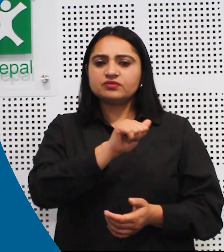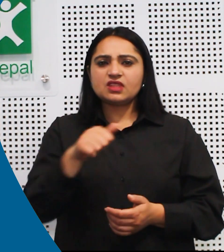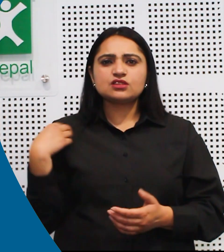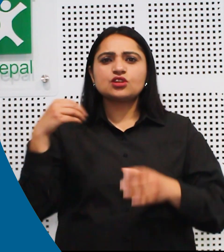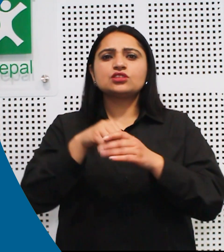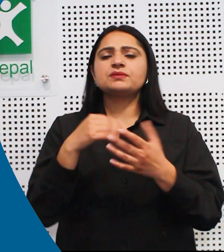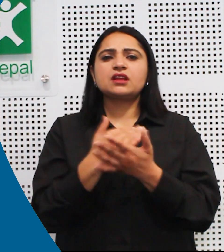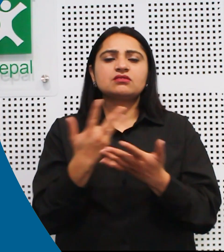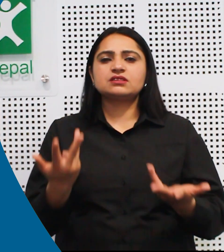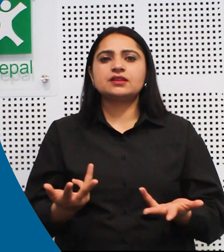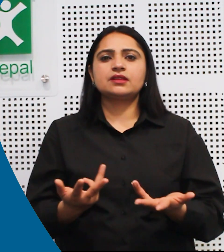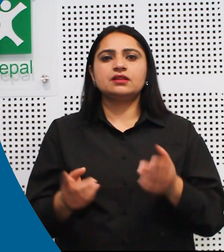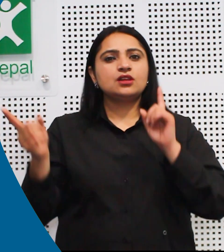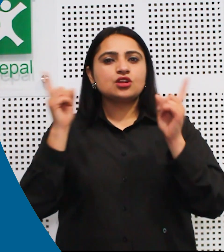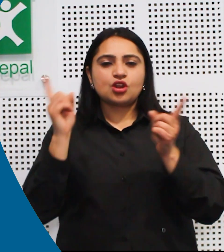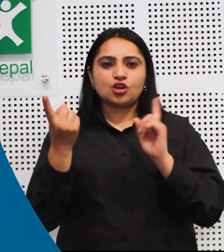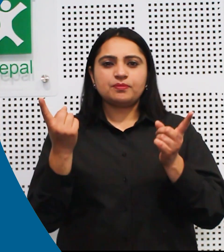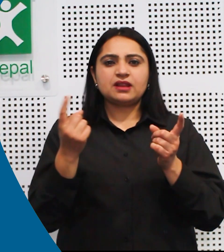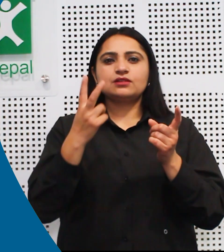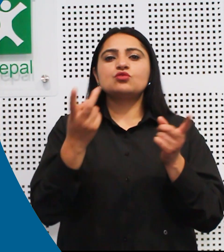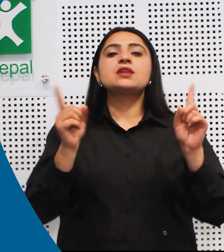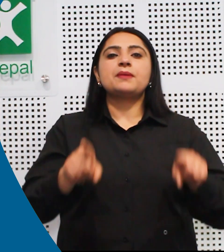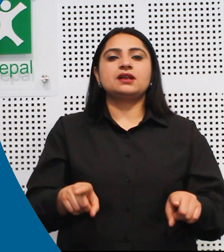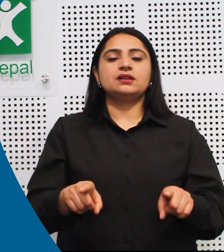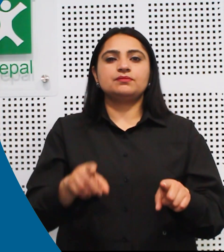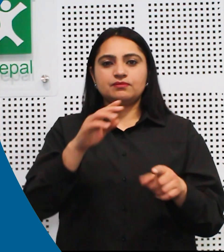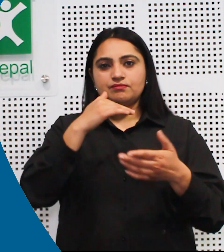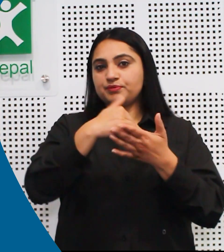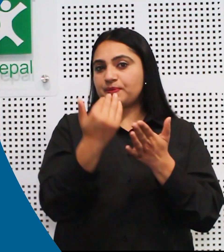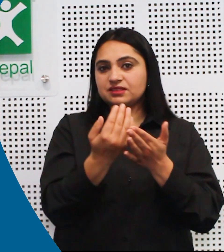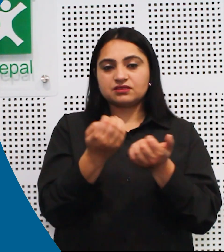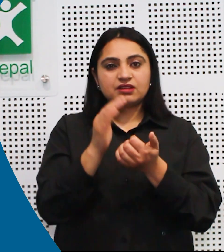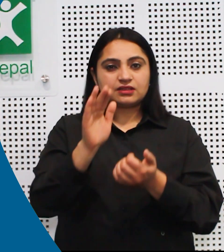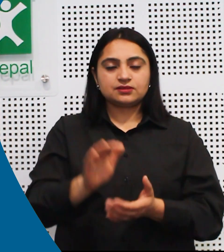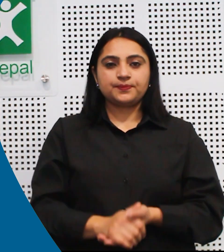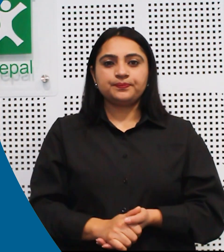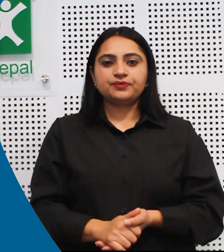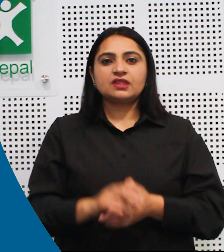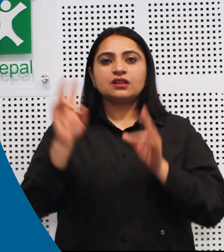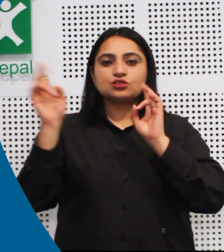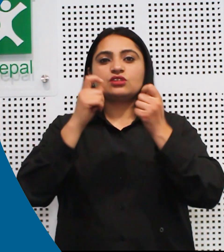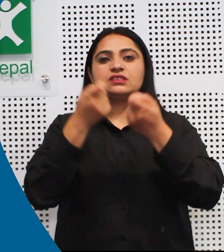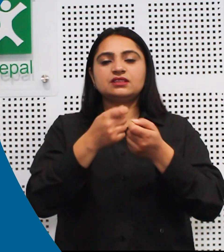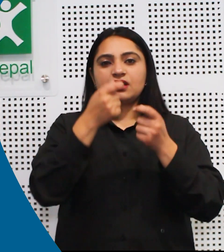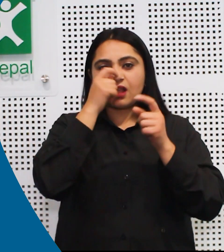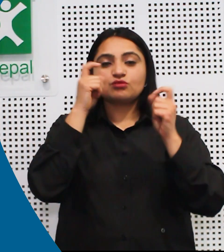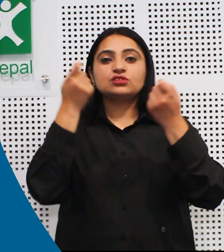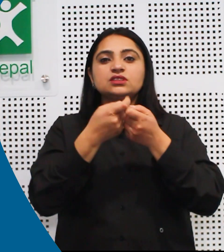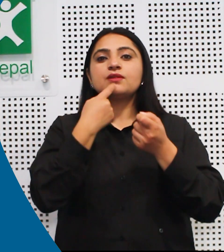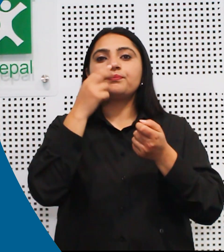दमक बजारलाई नगरपालिकालाई सिमो 2 भागमा विभाजन गरेका छौँ, सहरी क्षेत्र र ग्रामीण क्षेत्र